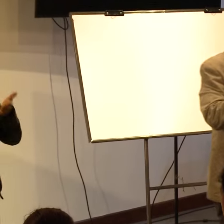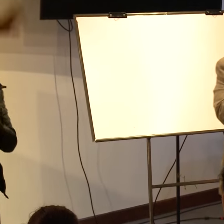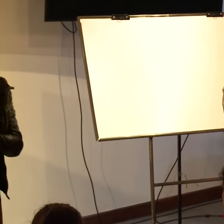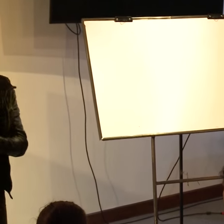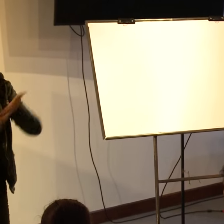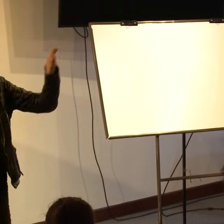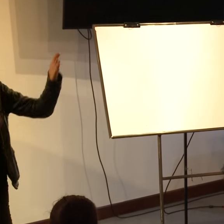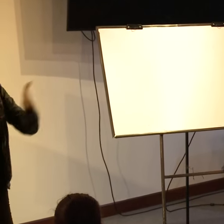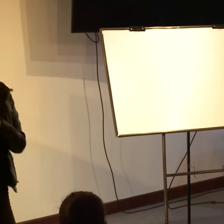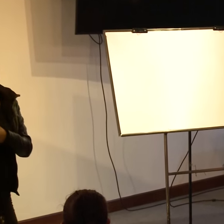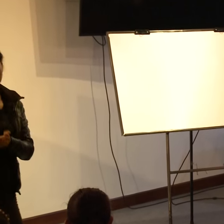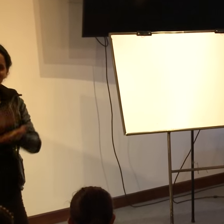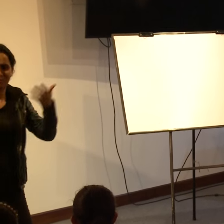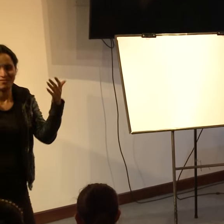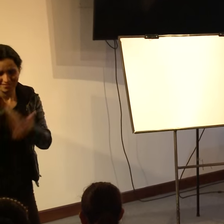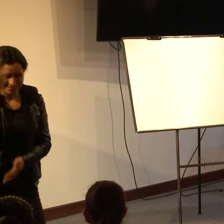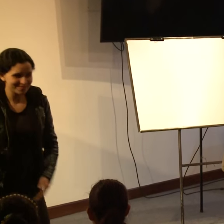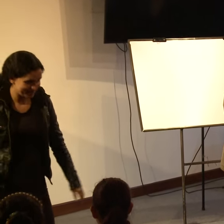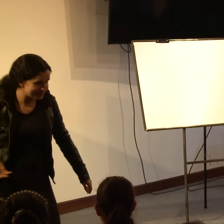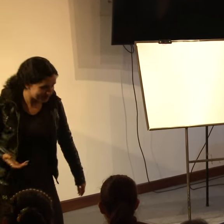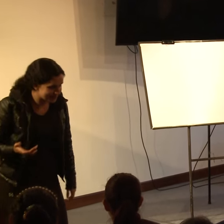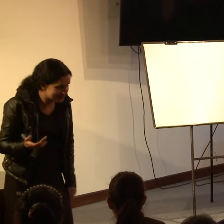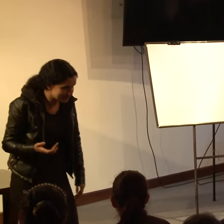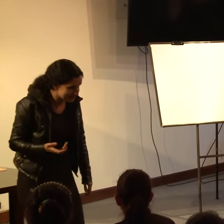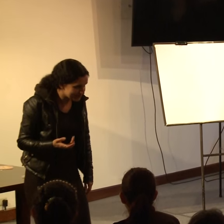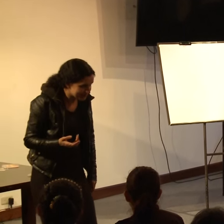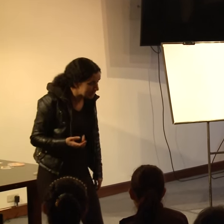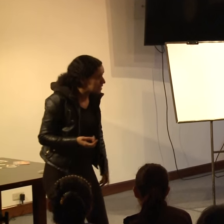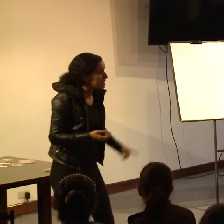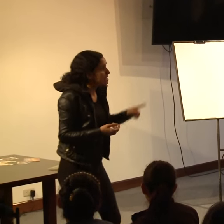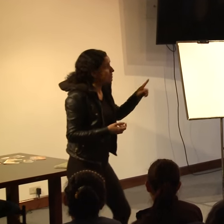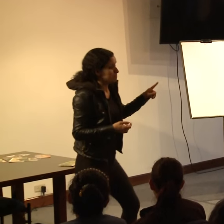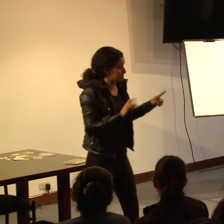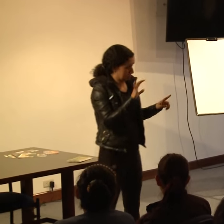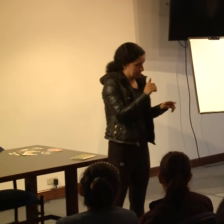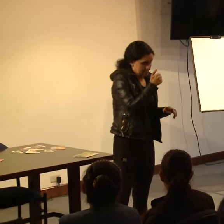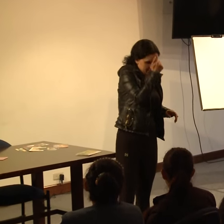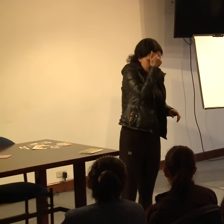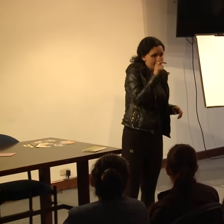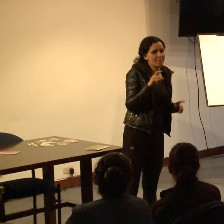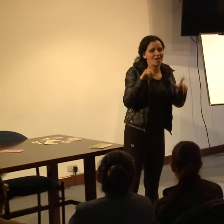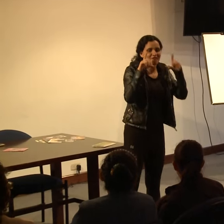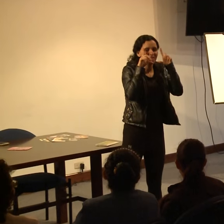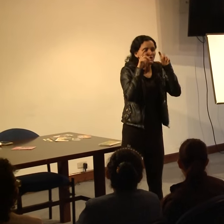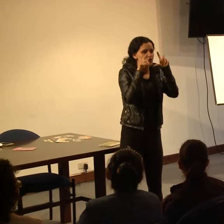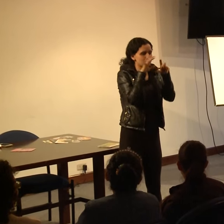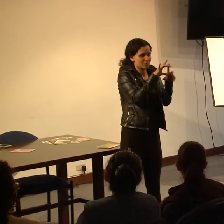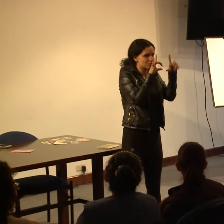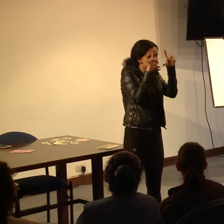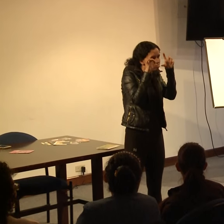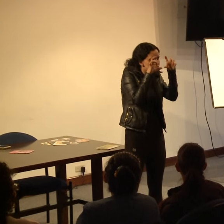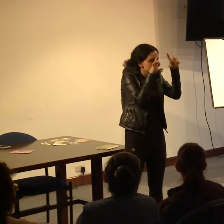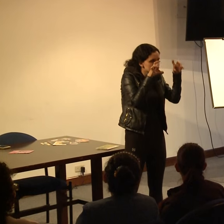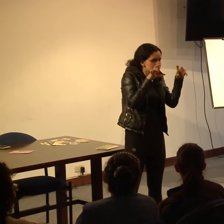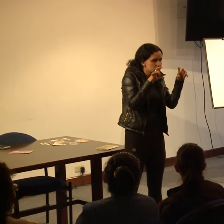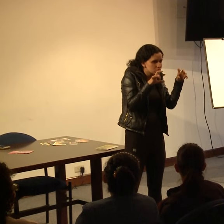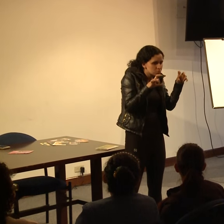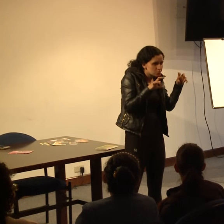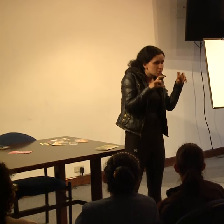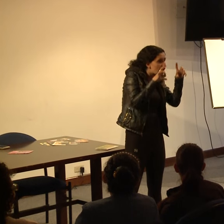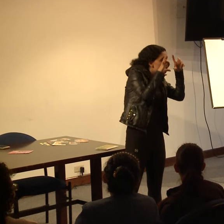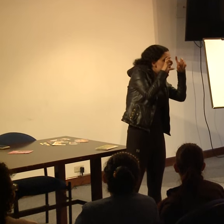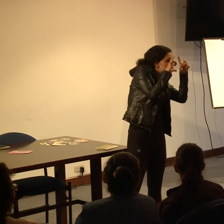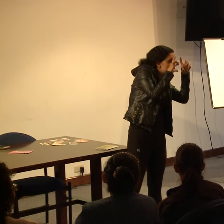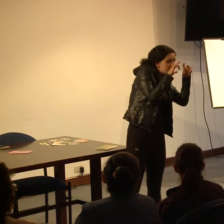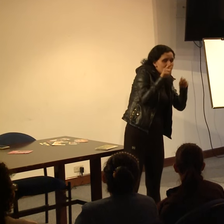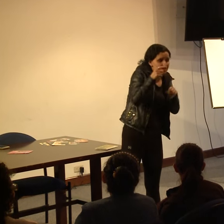¿Cuál es el elemento? Esos son los elementos sustanciales de. ¿Cuál es el elemento sustancial, por ejemplo, de la fotografía? ¿Qué hace a la fotografía? Así como a la pintura le hace